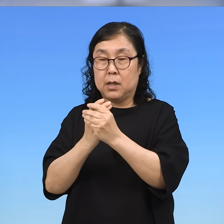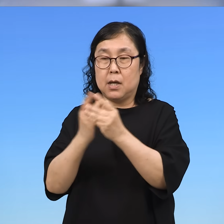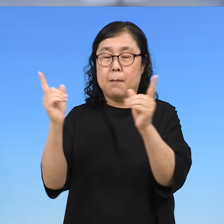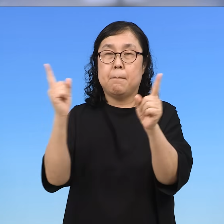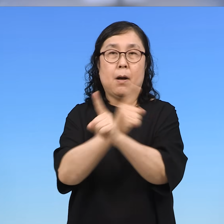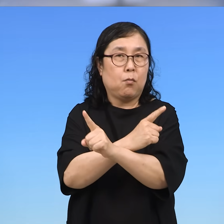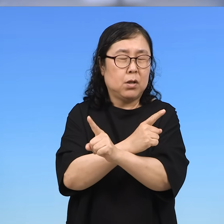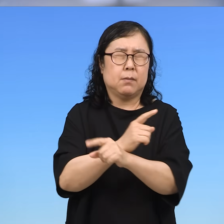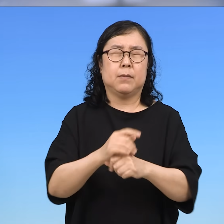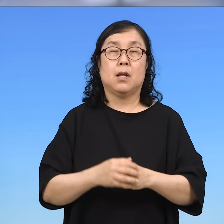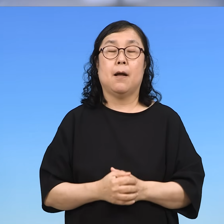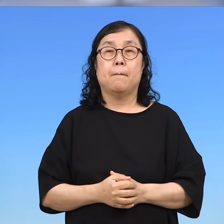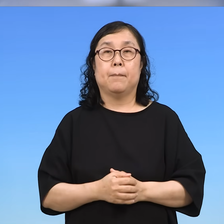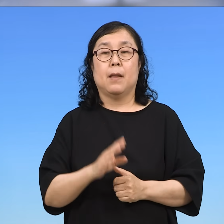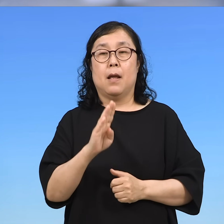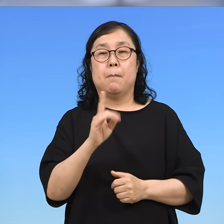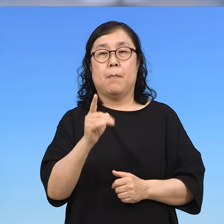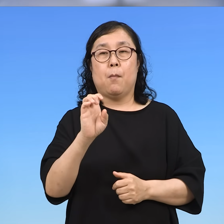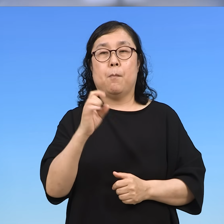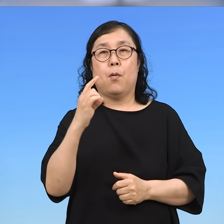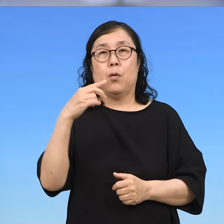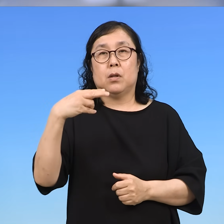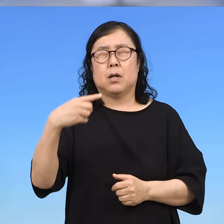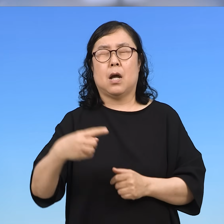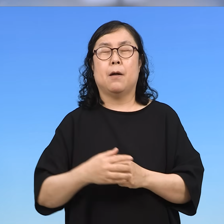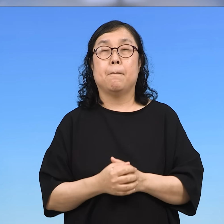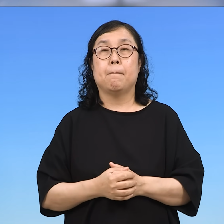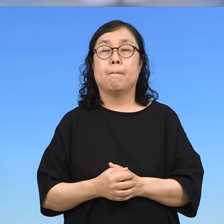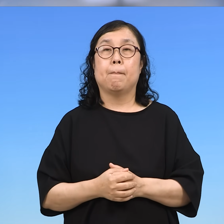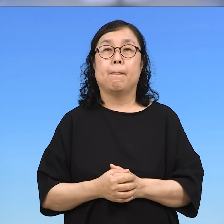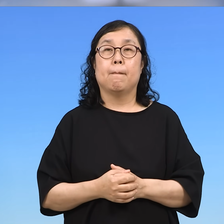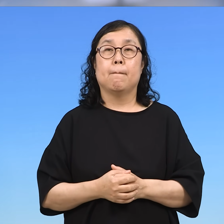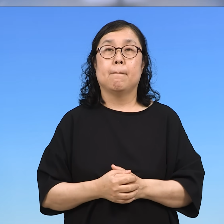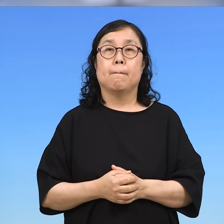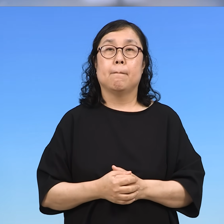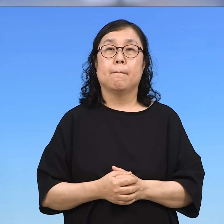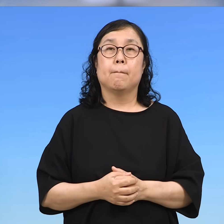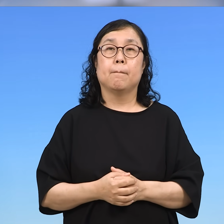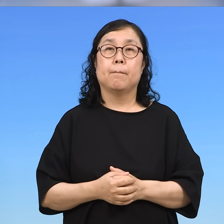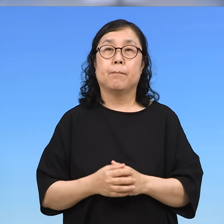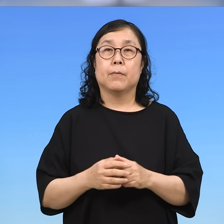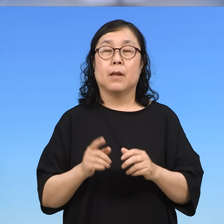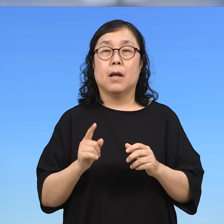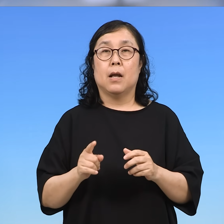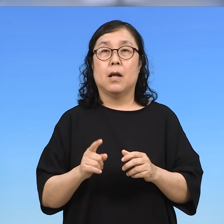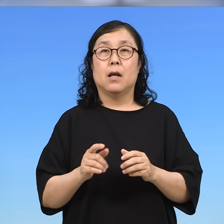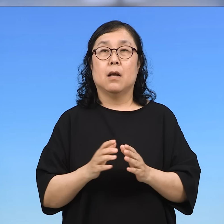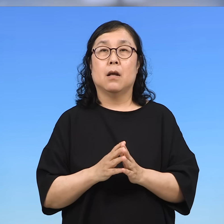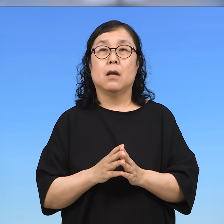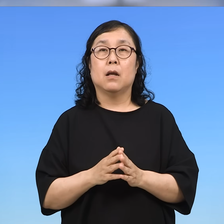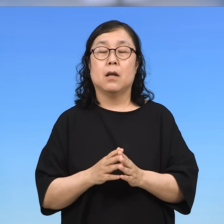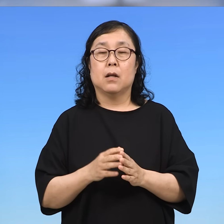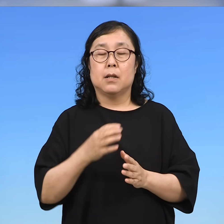나가던 그 사업가로 통하던 이 버포드 씨가 이제 이분이 주장하는 게 뭐냐?